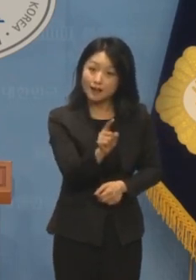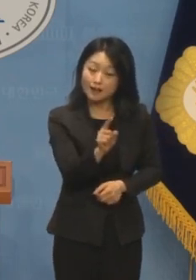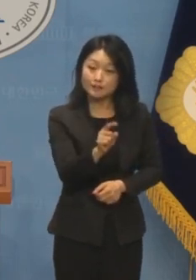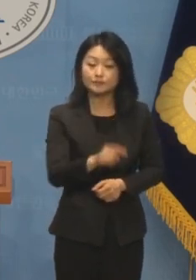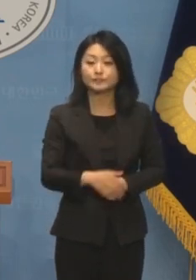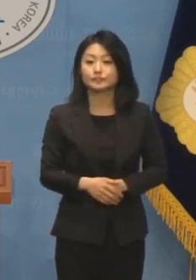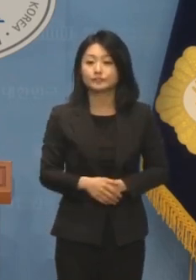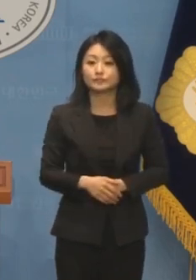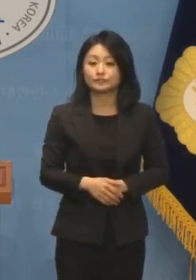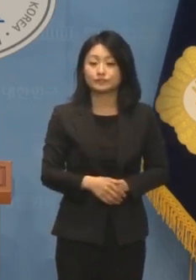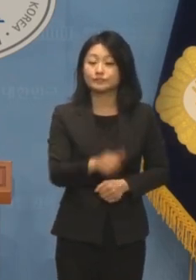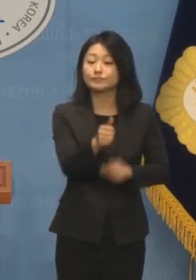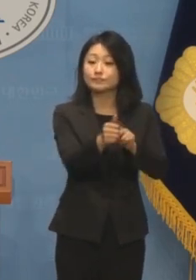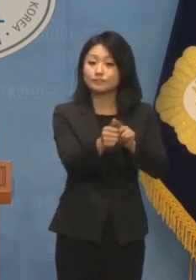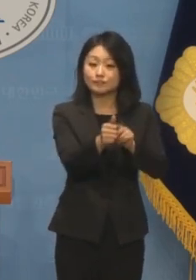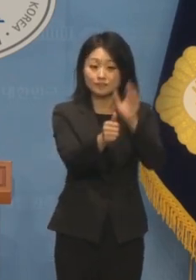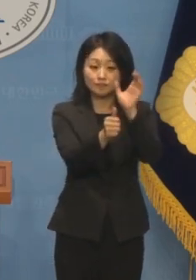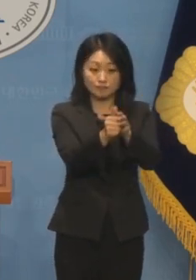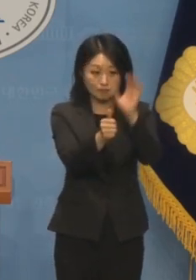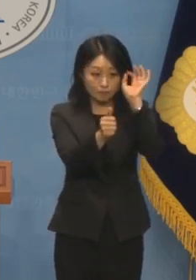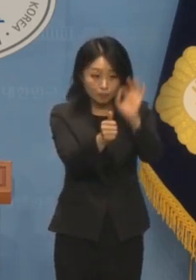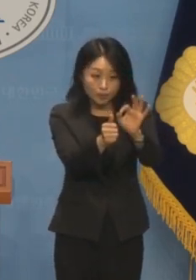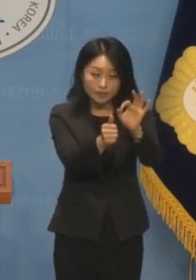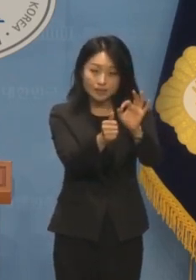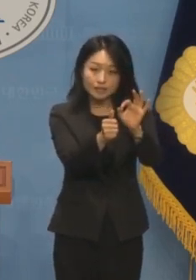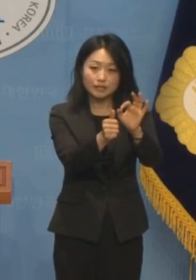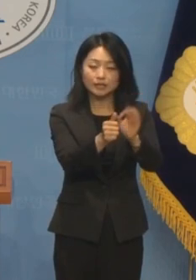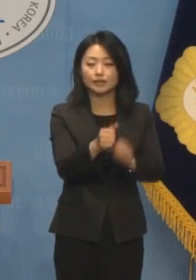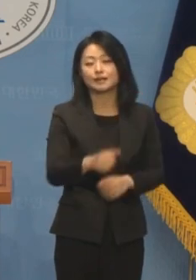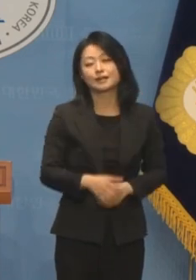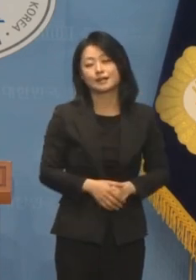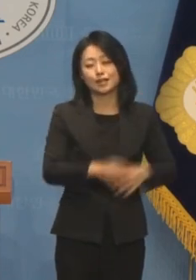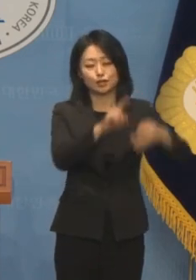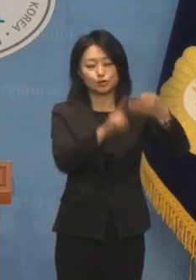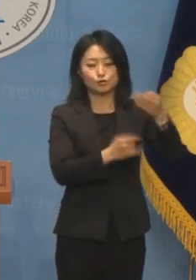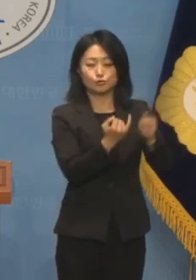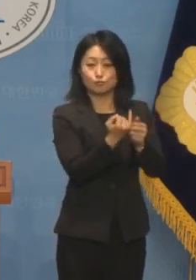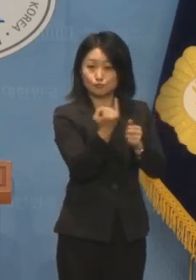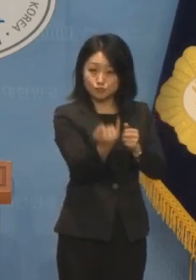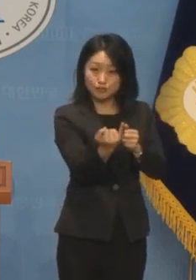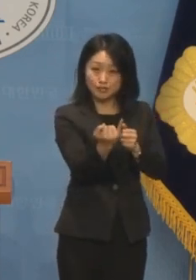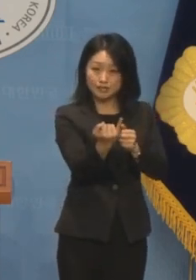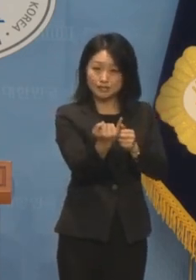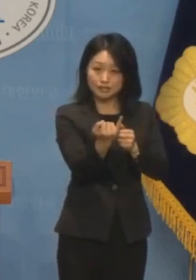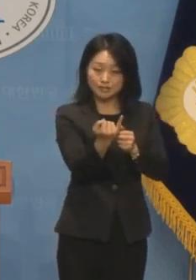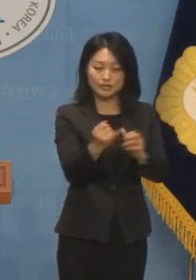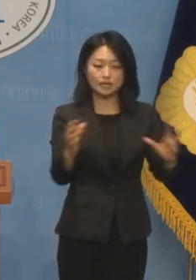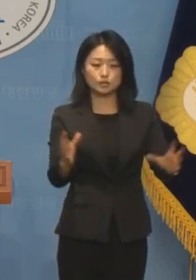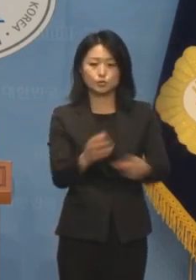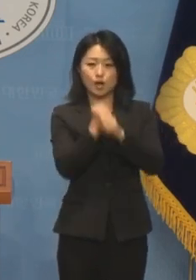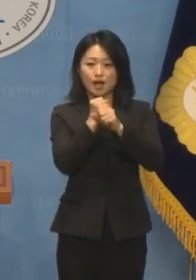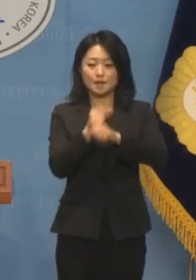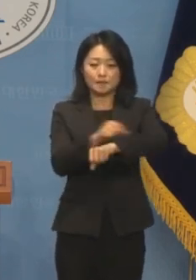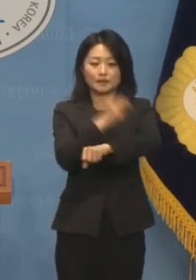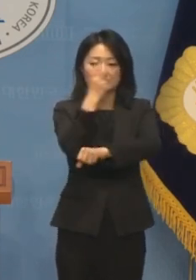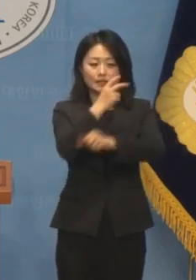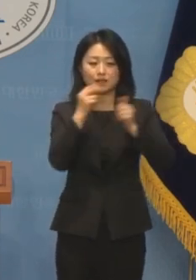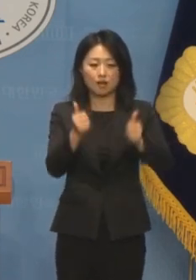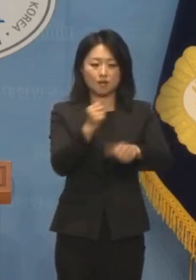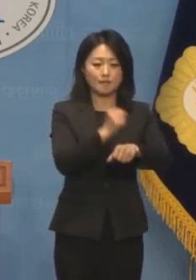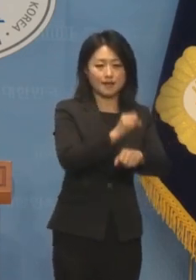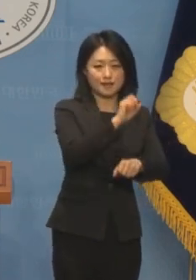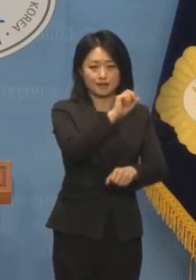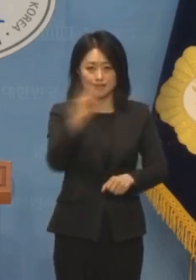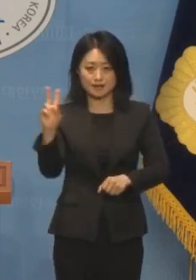이번 서울중앙지검장 인사를 보니 해답은 김건희 여사 종합특검뿐이라는 것이 다시금 증명됐습니다.